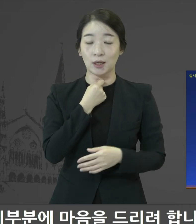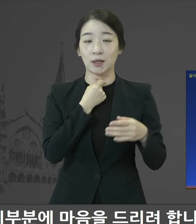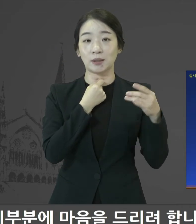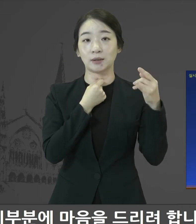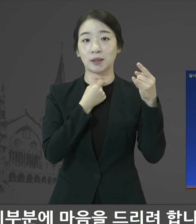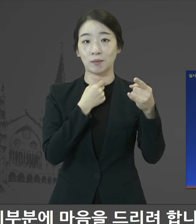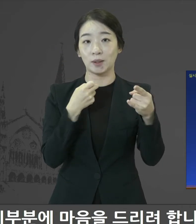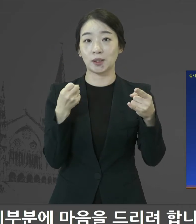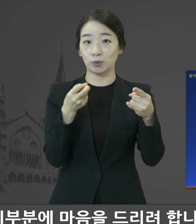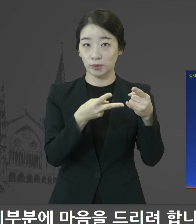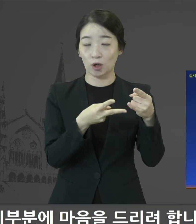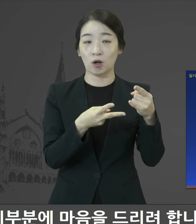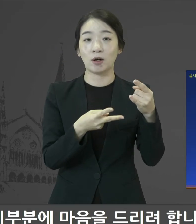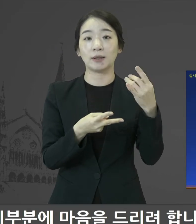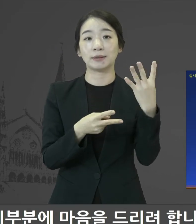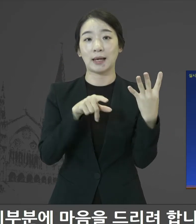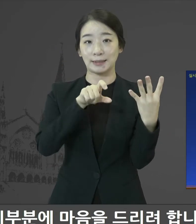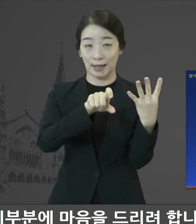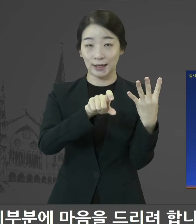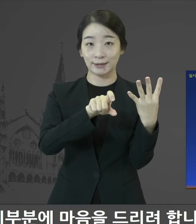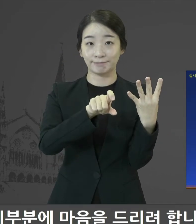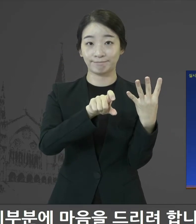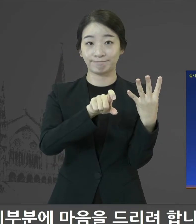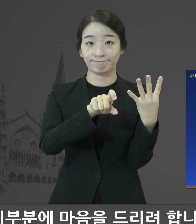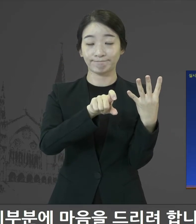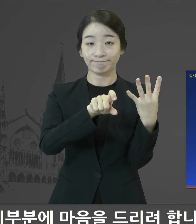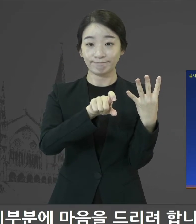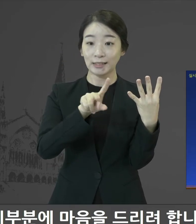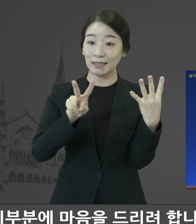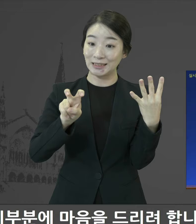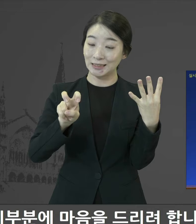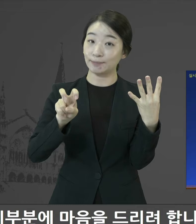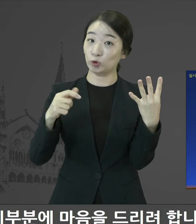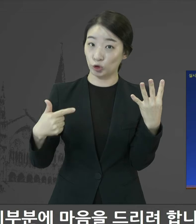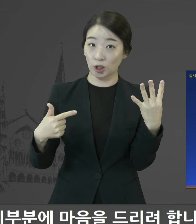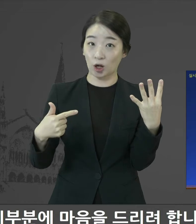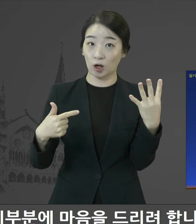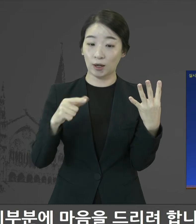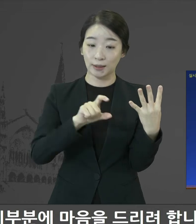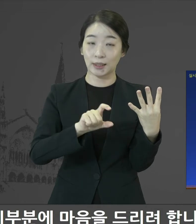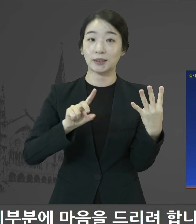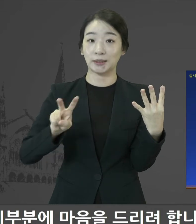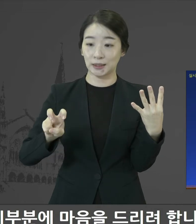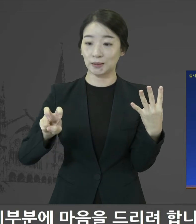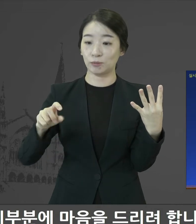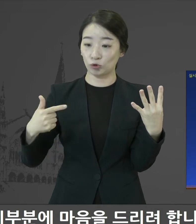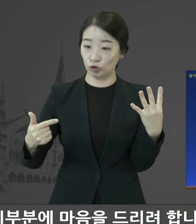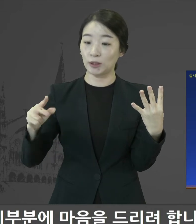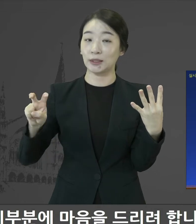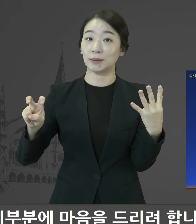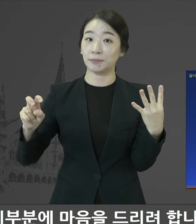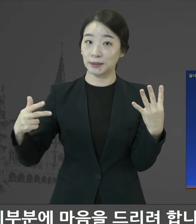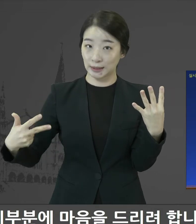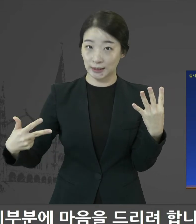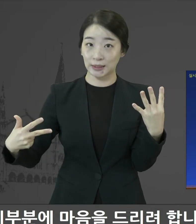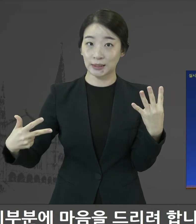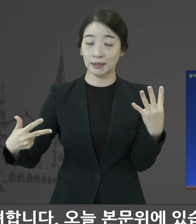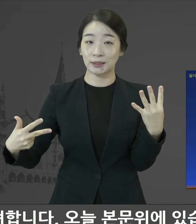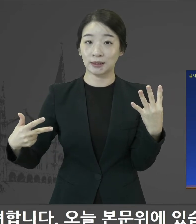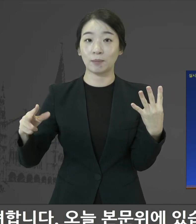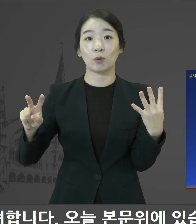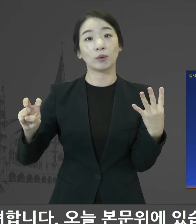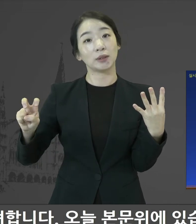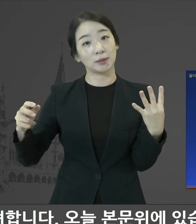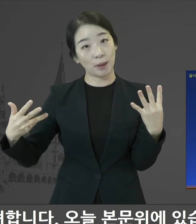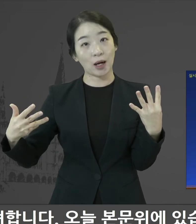30절이기 때문에 지난 두 주간의 말씀은 26절, 27절 그리고